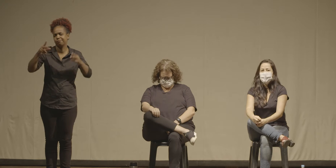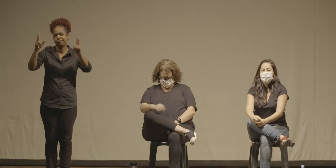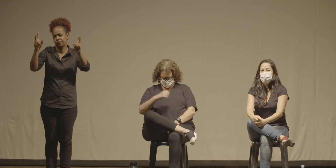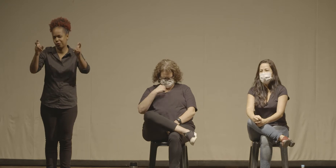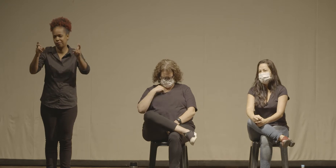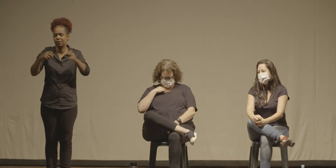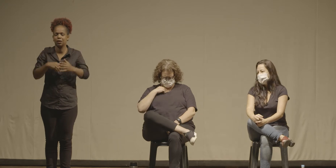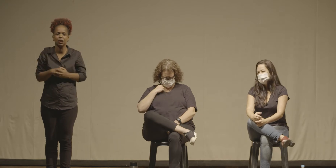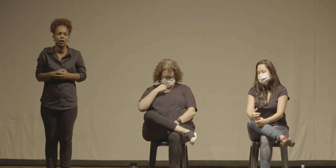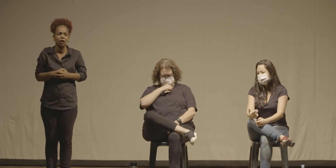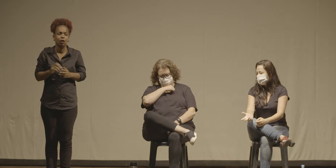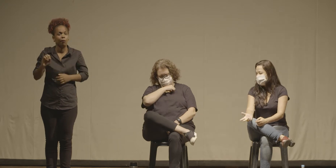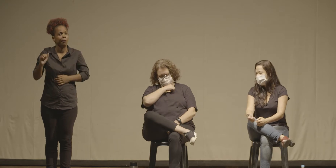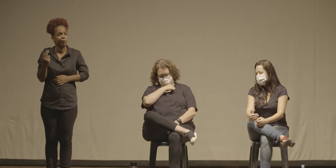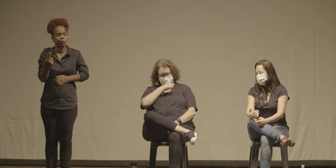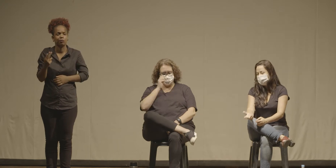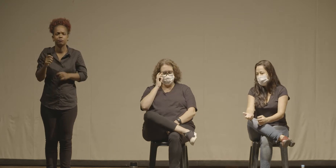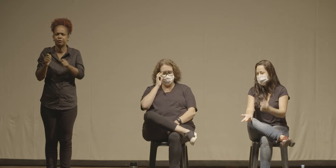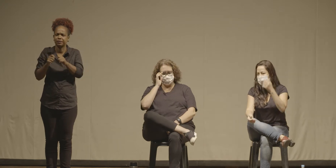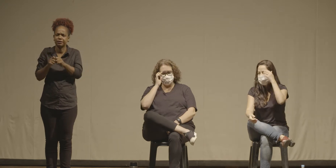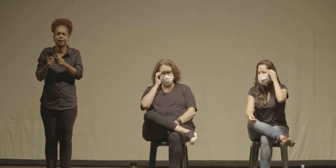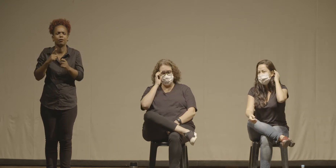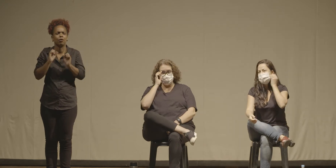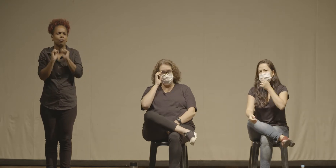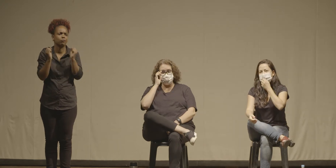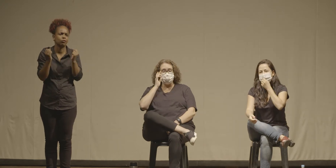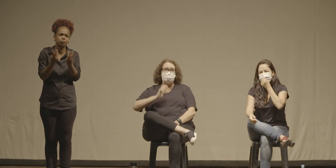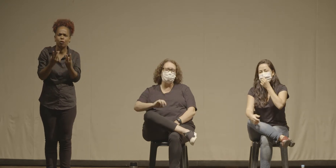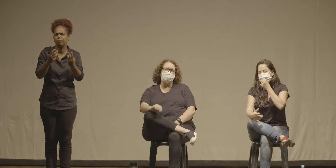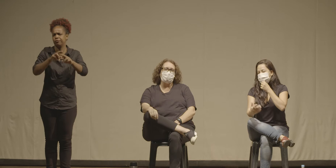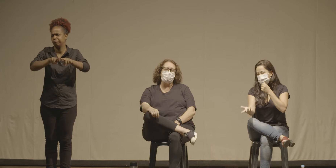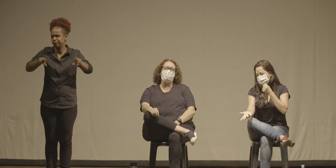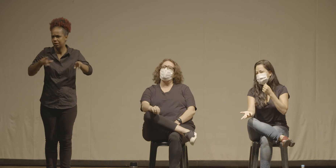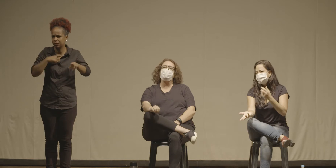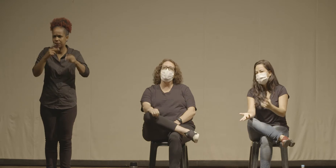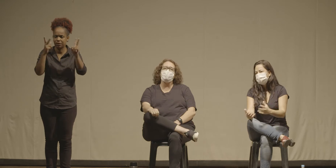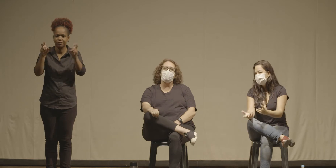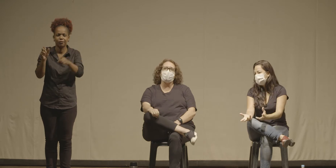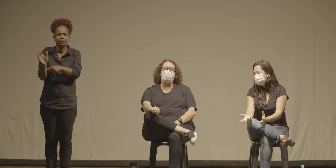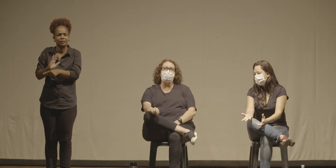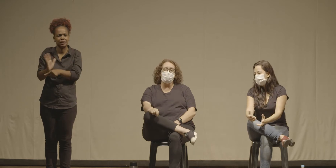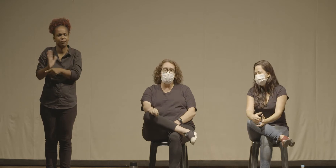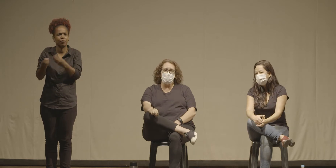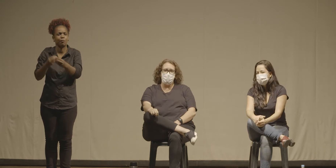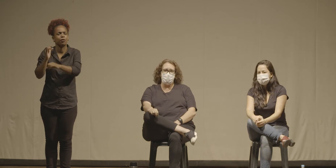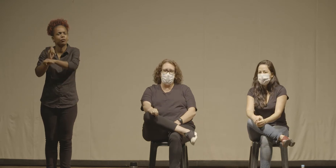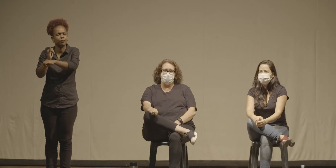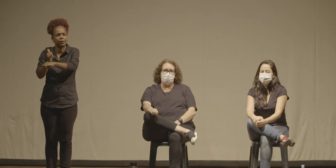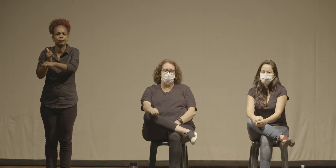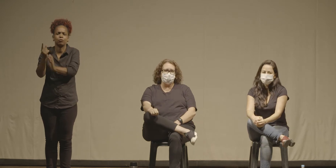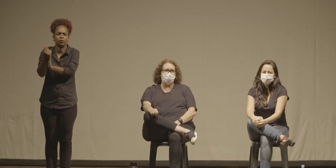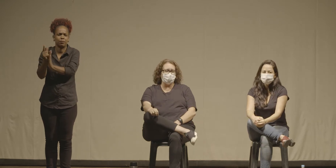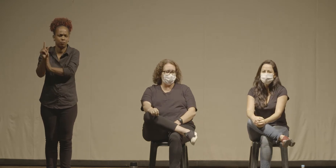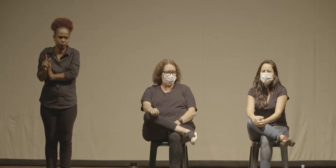isso, ou vai fazer um workshop, né, que a gente faz sobre cinema, como fazer documentários de baixo